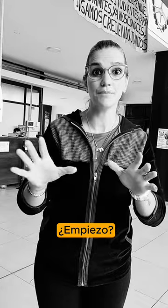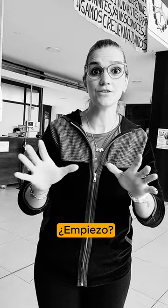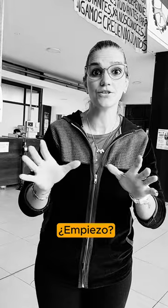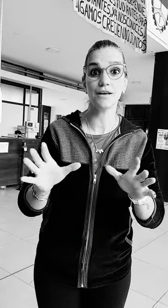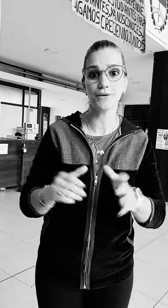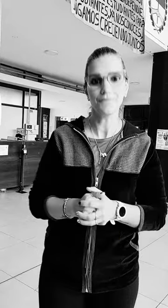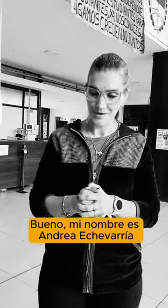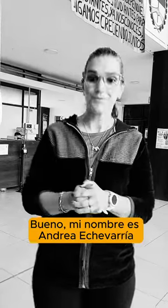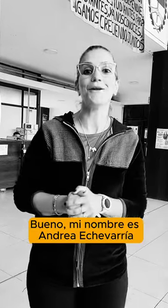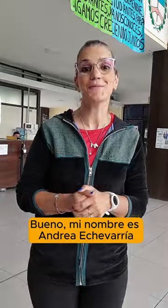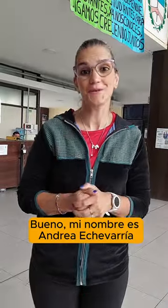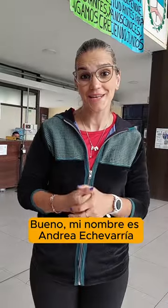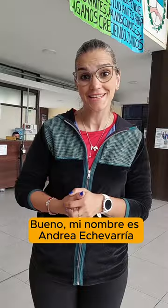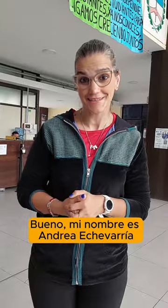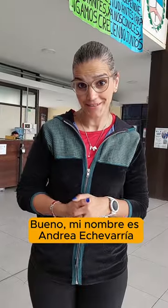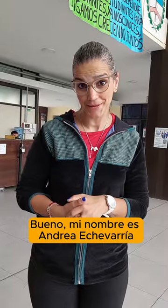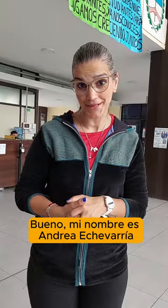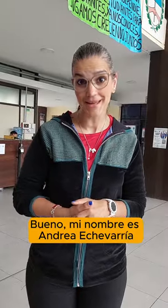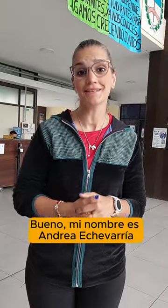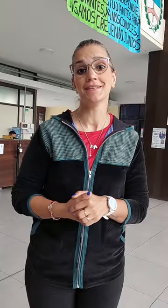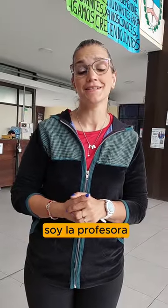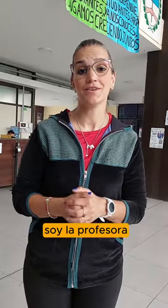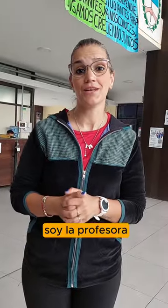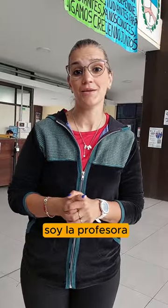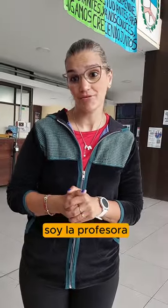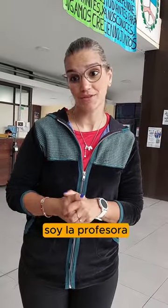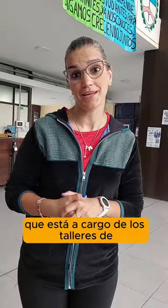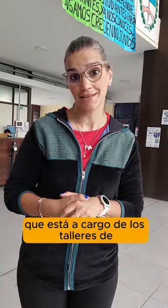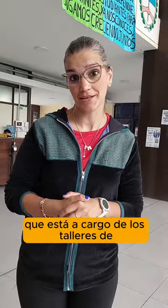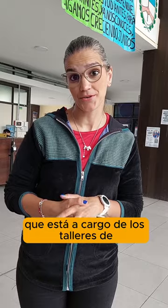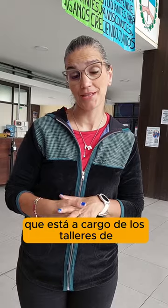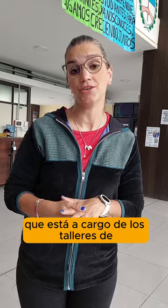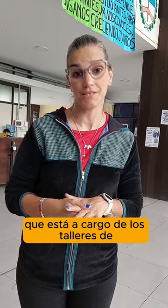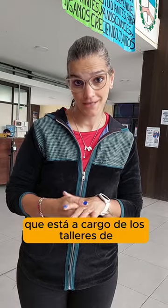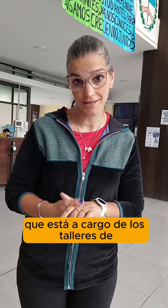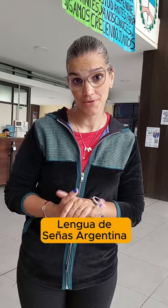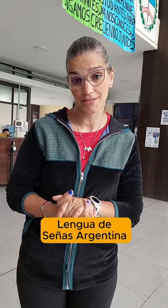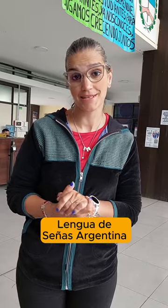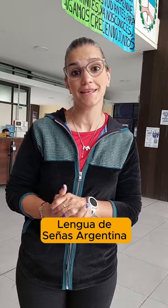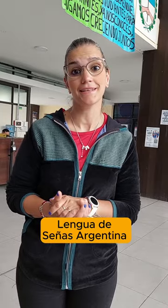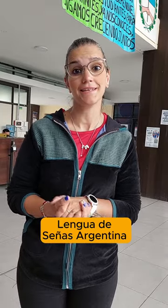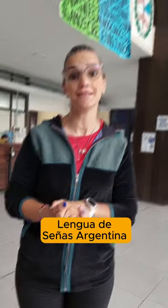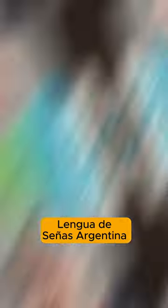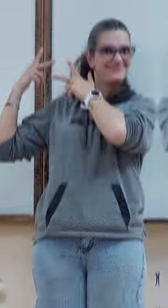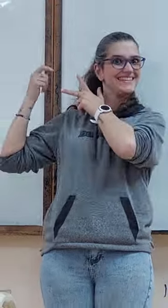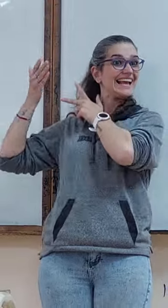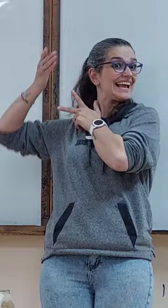Empiezo. Bueno, mi nombre es Andrea Echevarría, soy la profesora que está a cargo de los talleres de lengua de señas argentina.